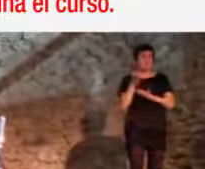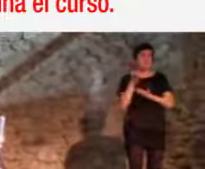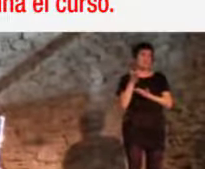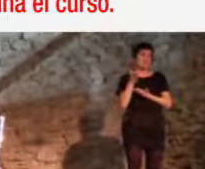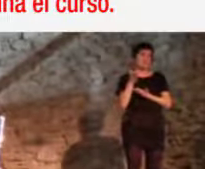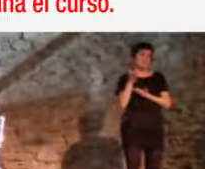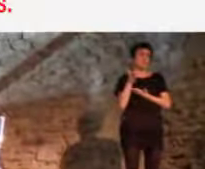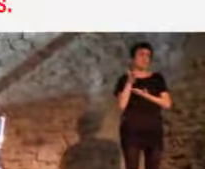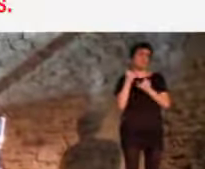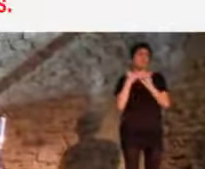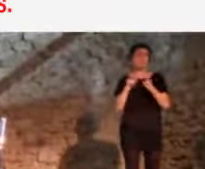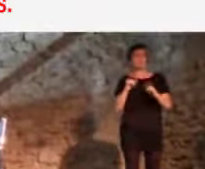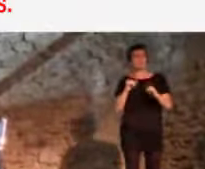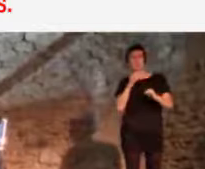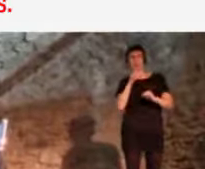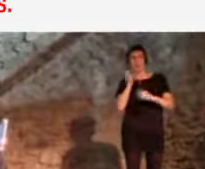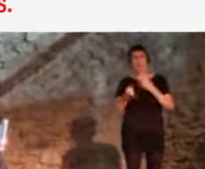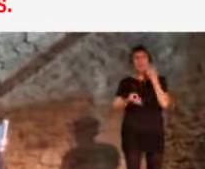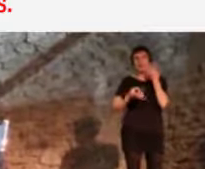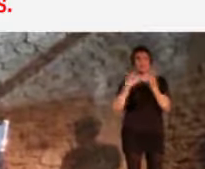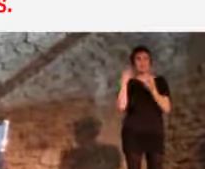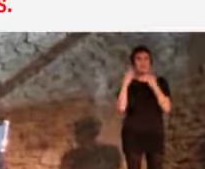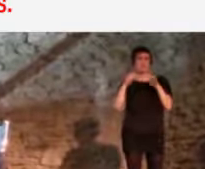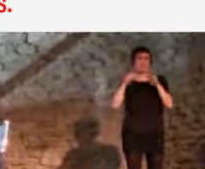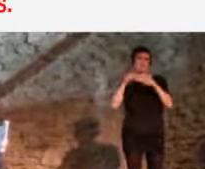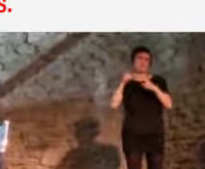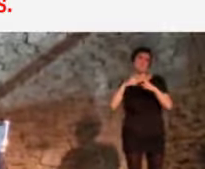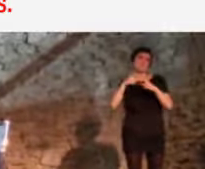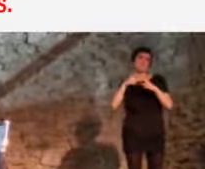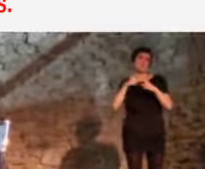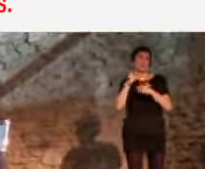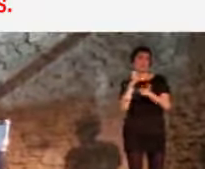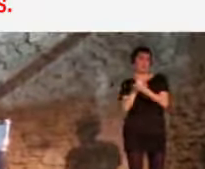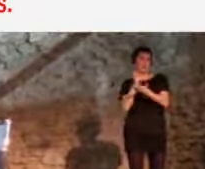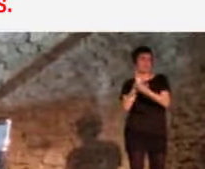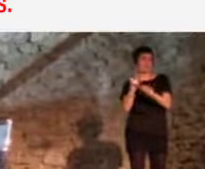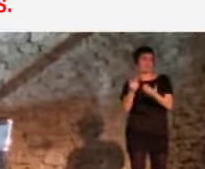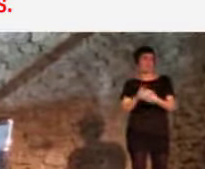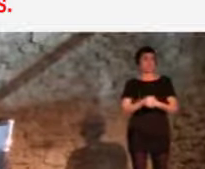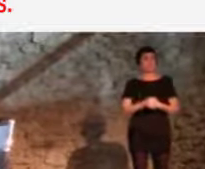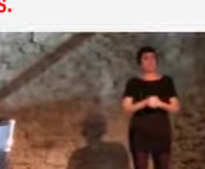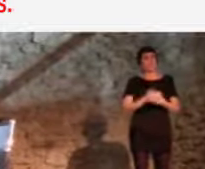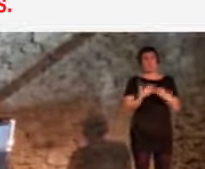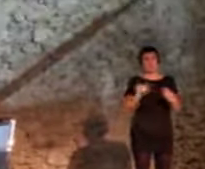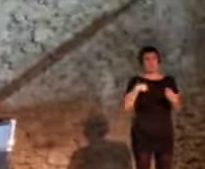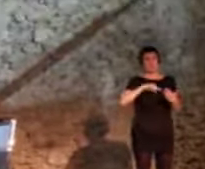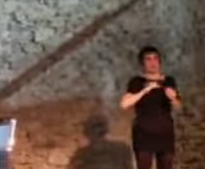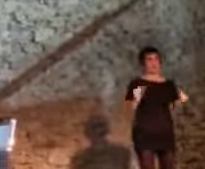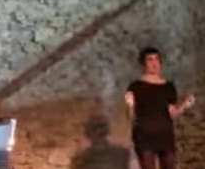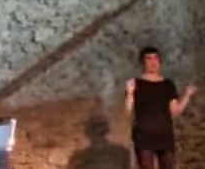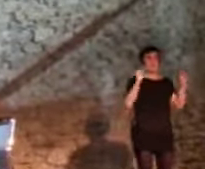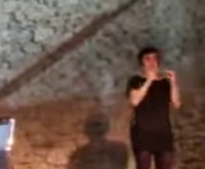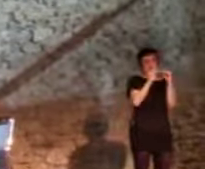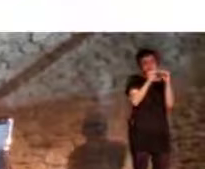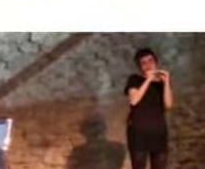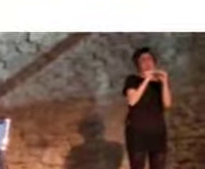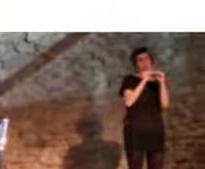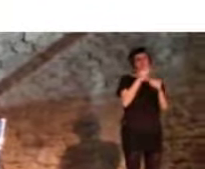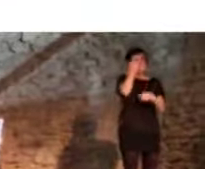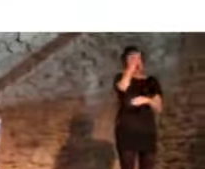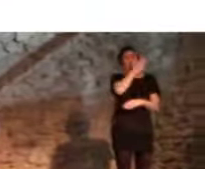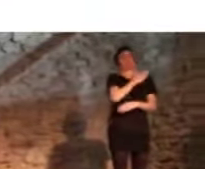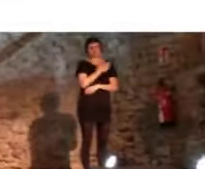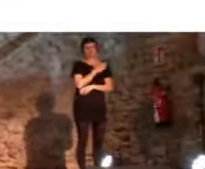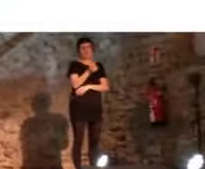la celebración de las acciones en torno al 17 de mayo. Pues, bueno, pues el hacerlo coincidir tampoco es